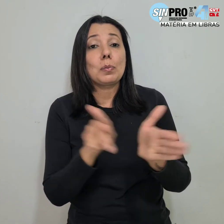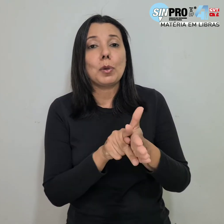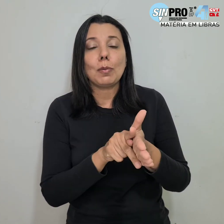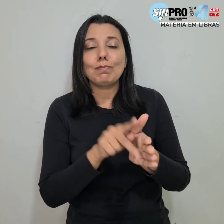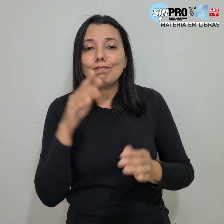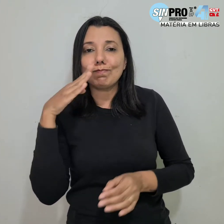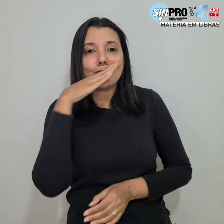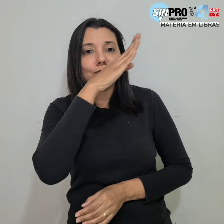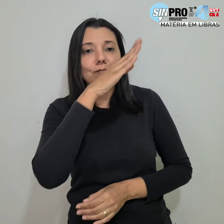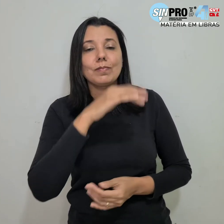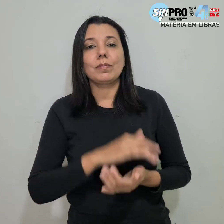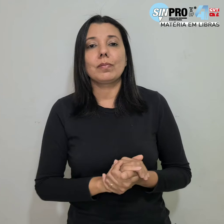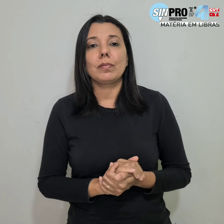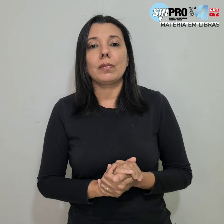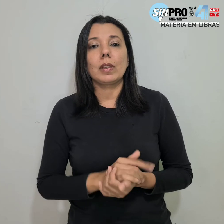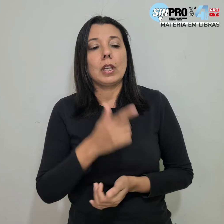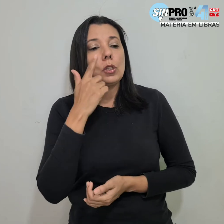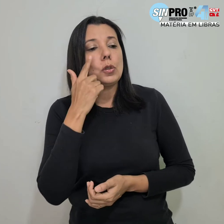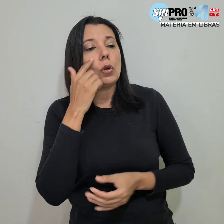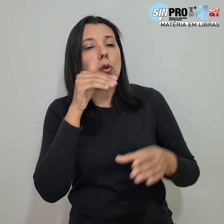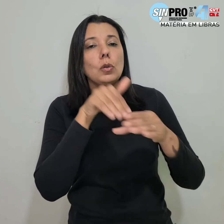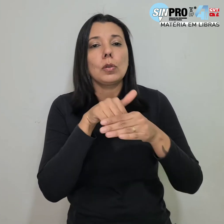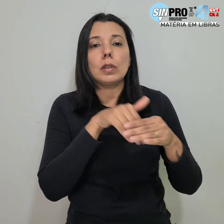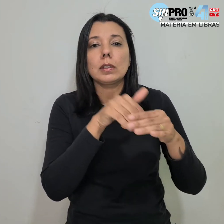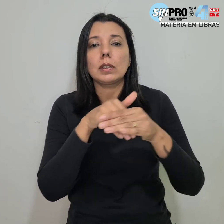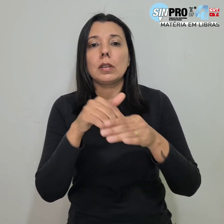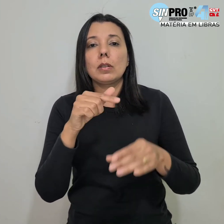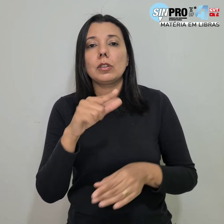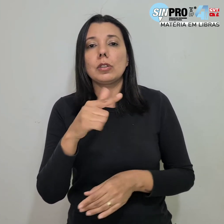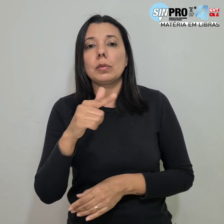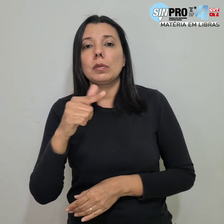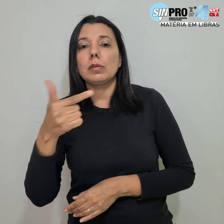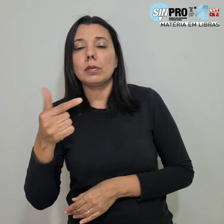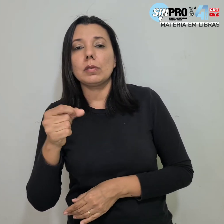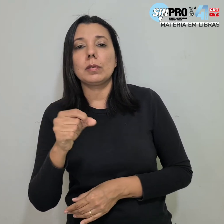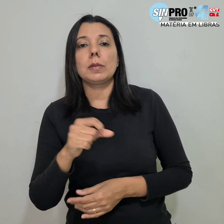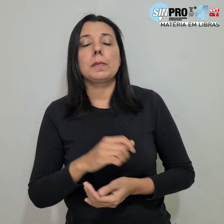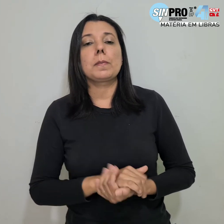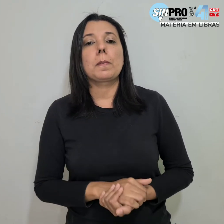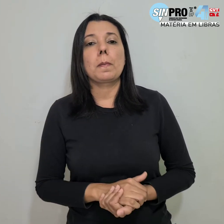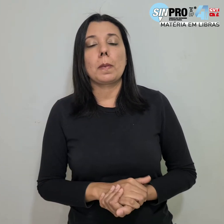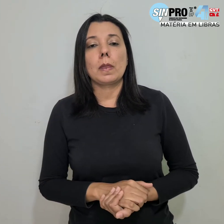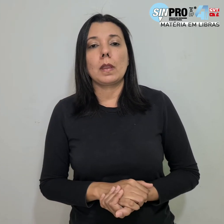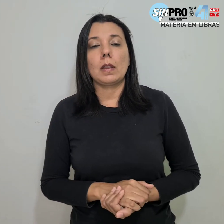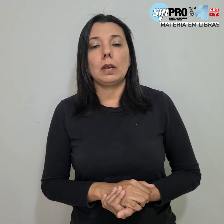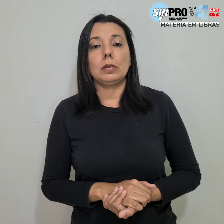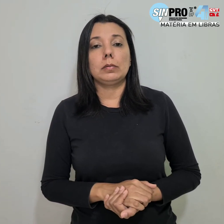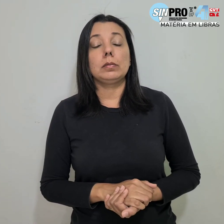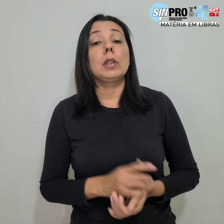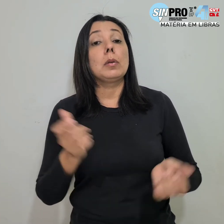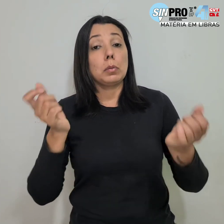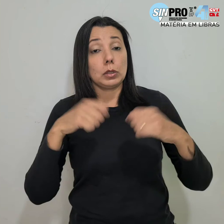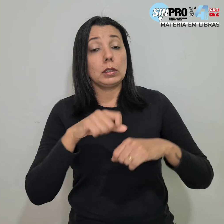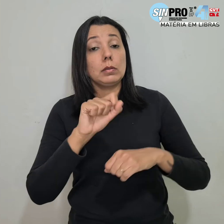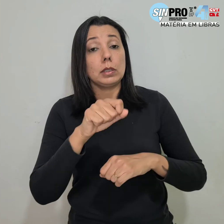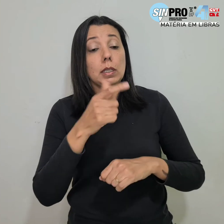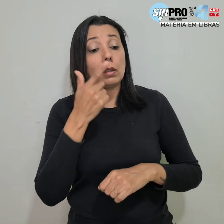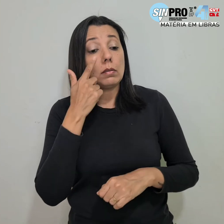Jair Bolsonaro, de olho nas eleições de 2022. É possível verificar